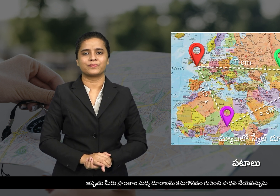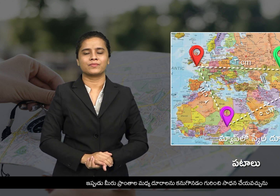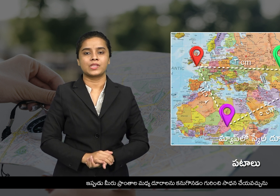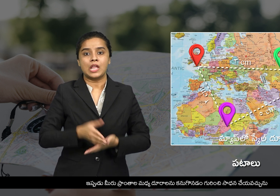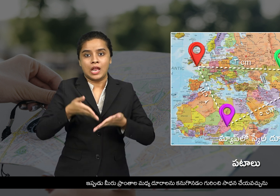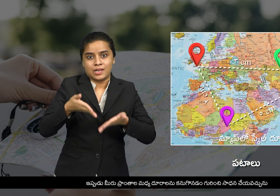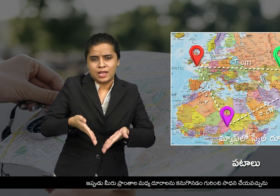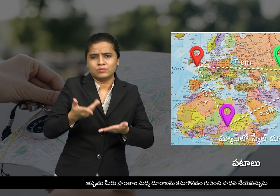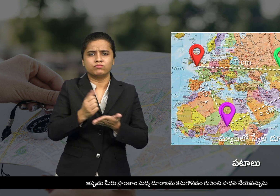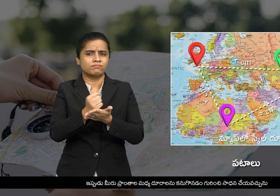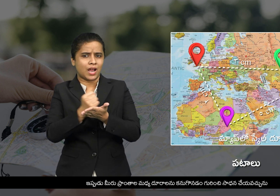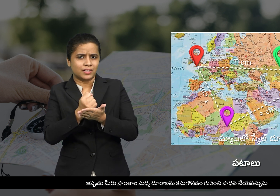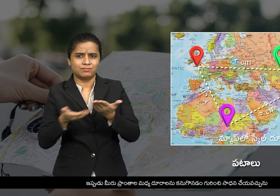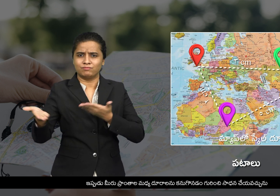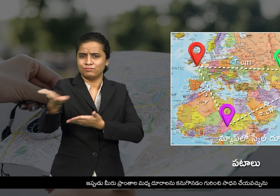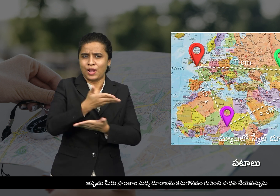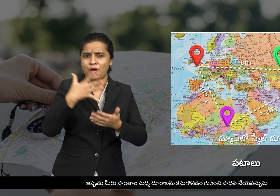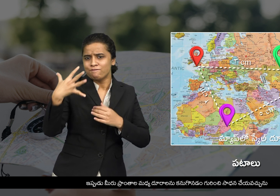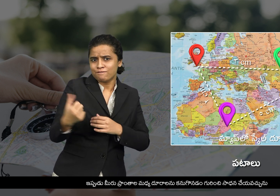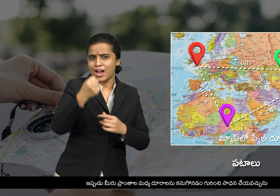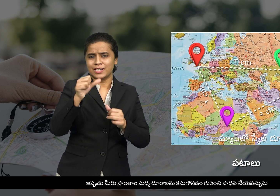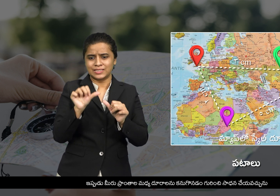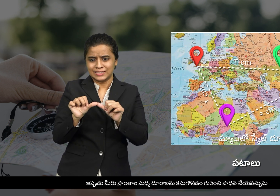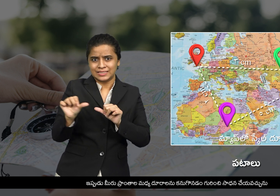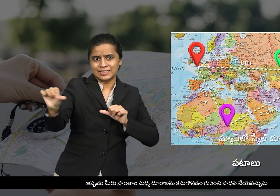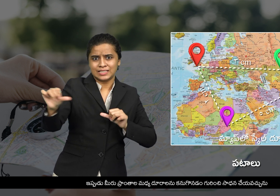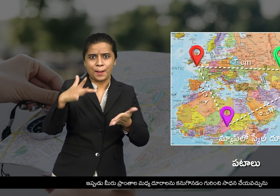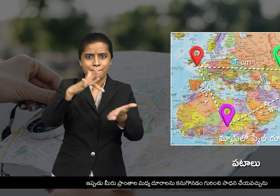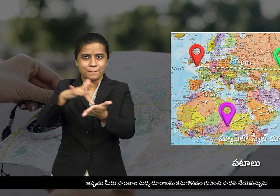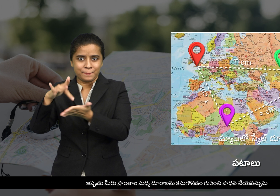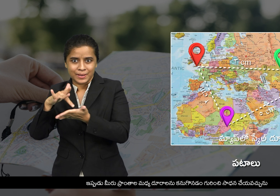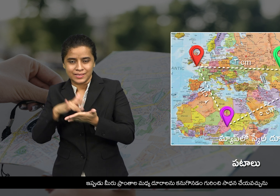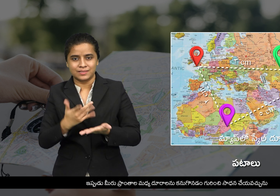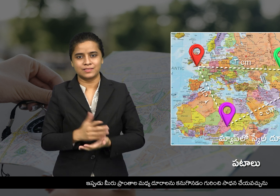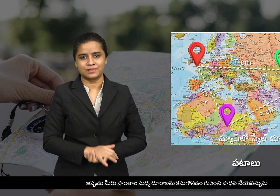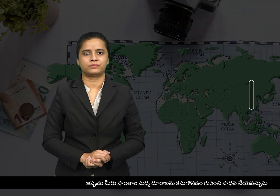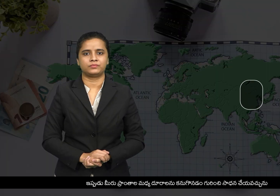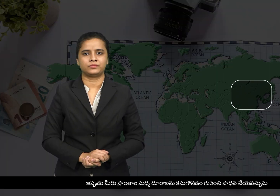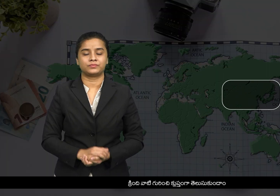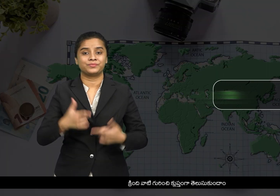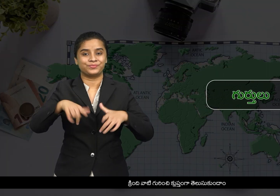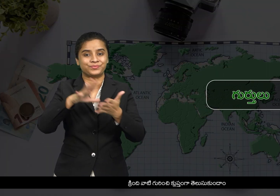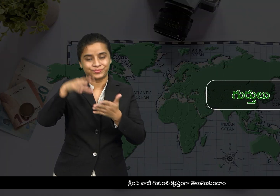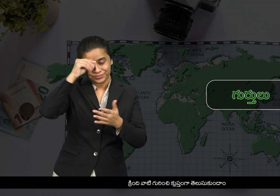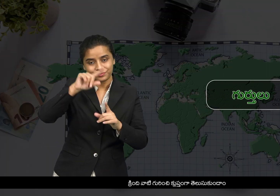ఇప్పుడు మీరు ప్రాంతాల మధ్య దూరాలను కనుగొనటం గురించి సాధన చేయవచ్చు. క్రింది వాటి